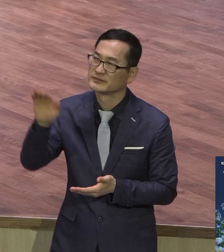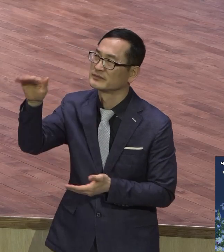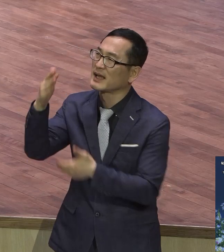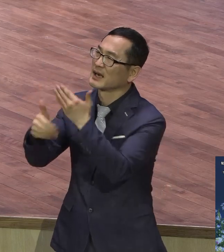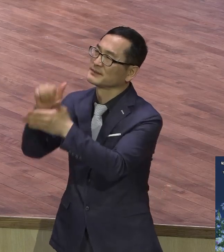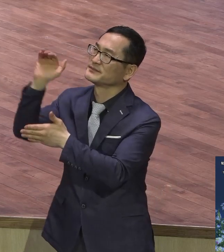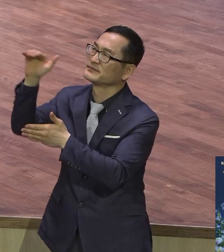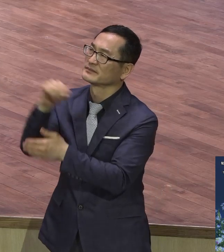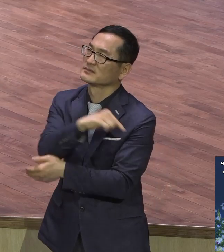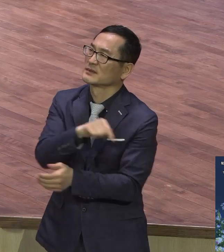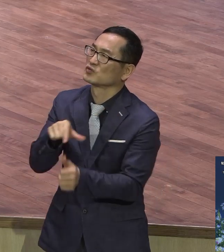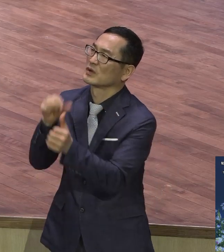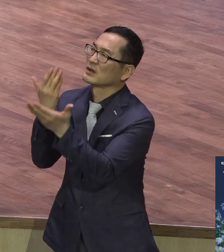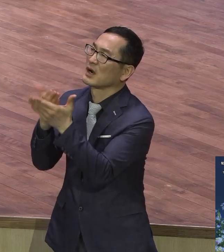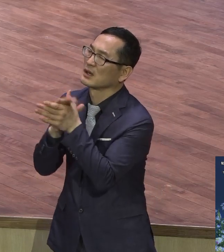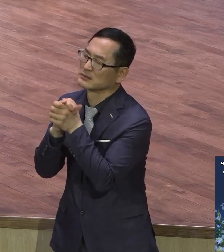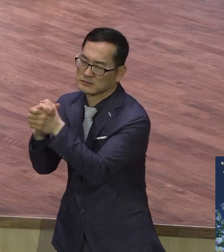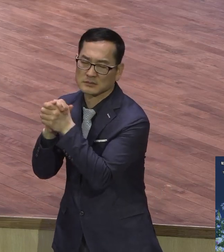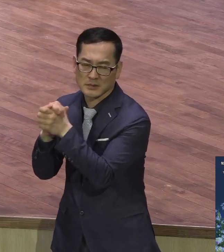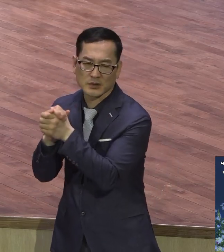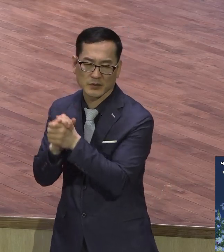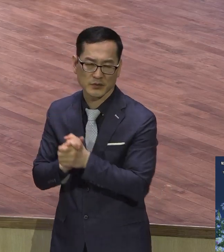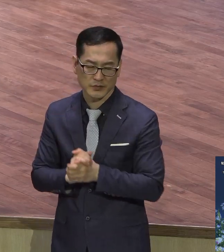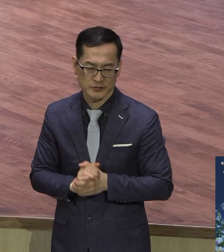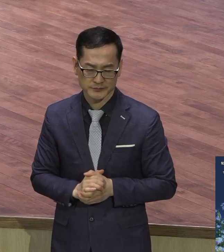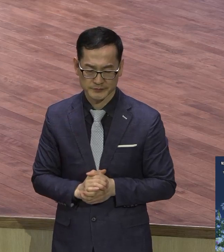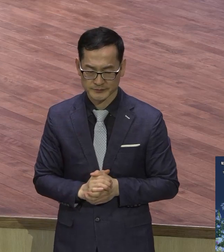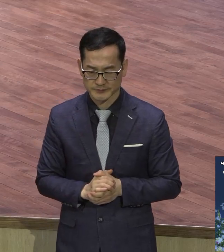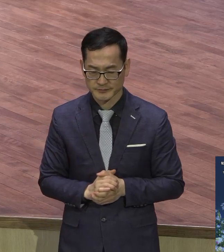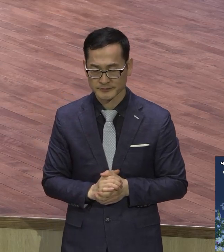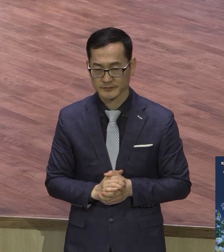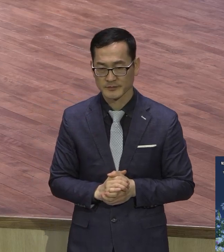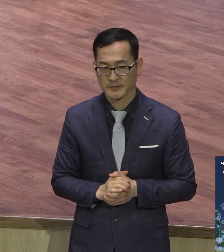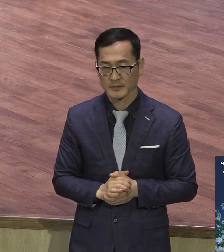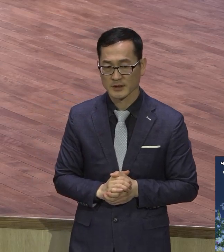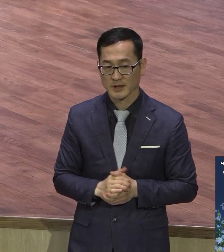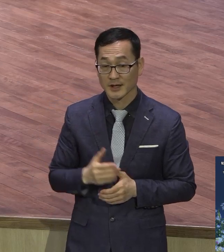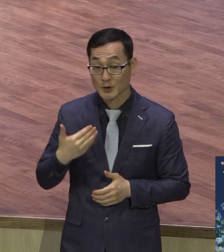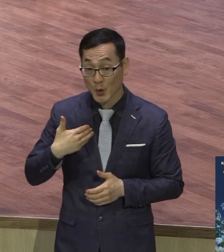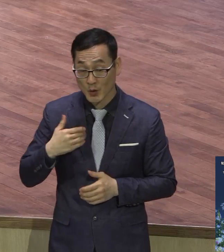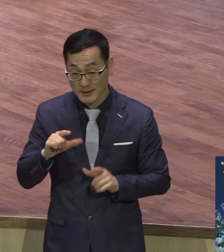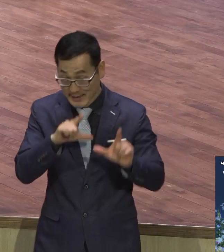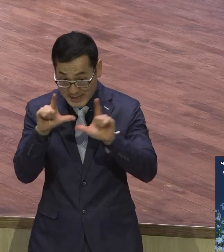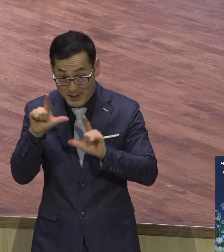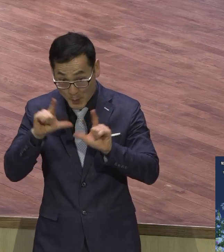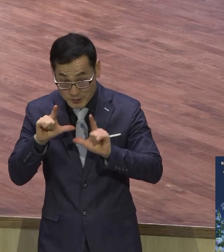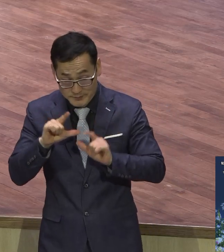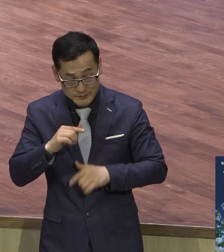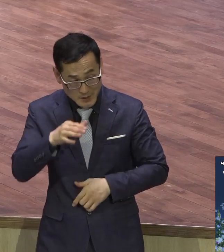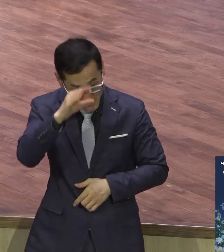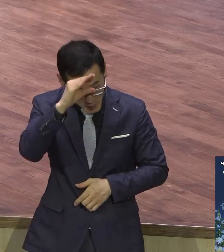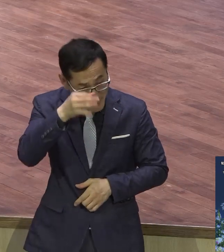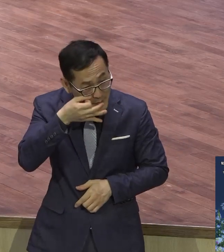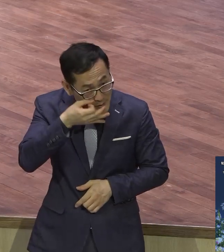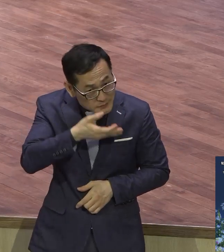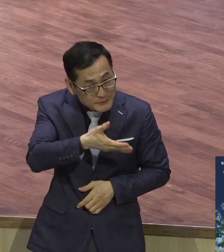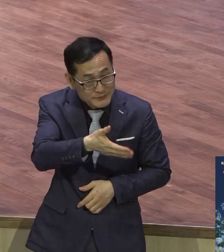하나님 옆에 기도해야 됩니다. 삶의 여러 모습을 통해서도 변화를